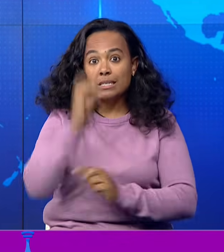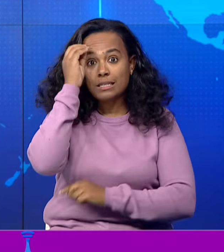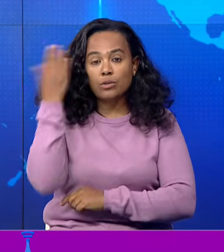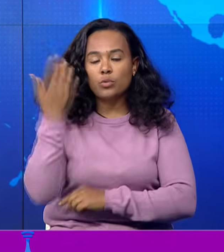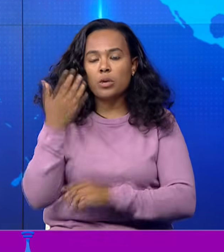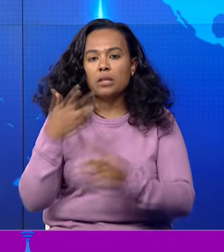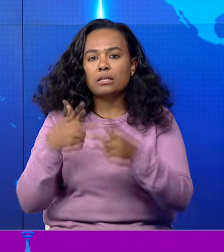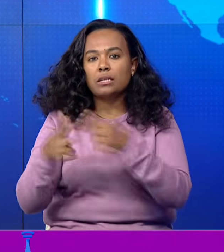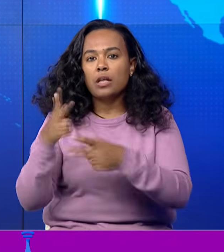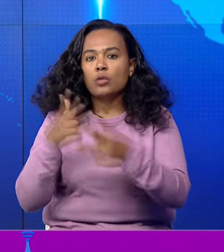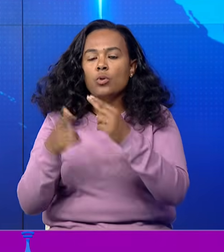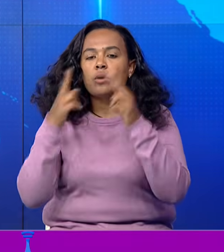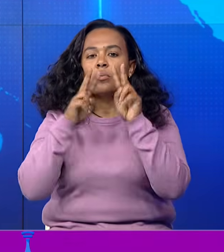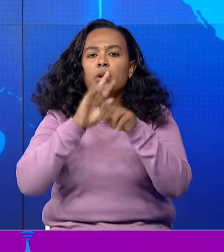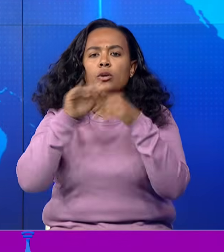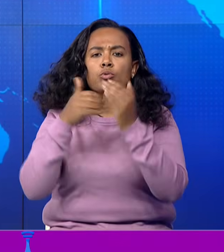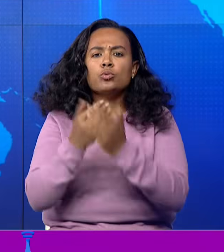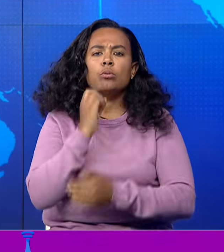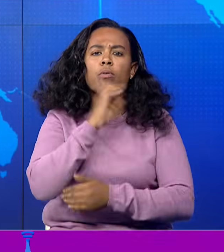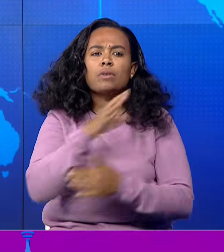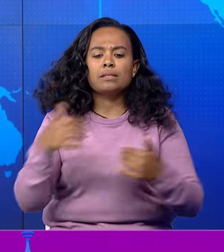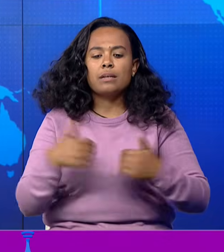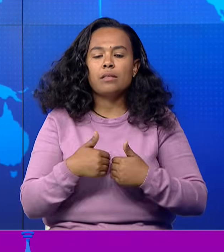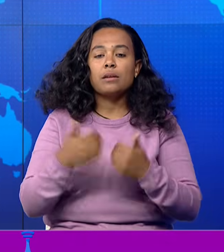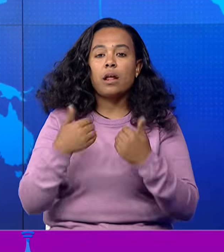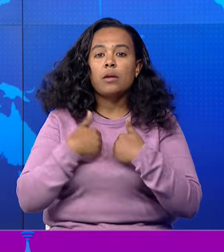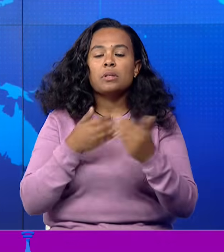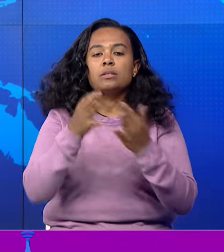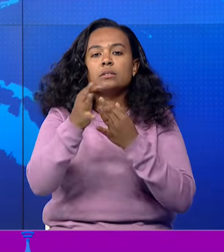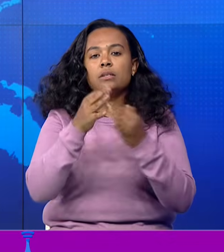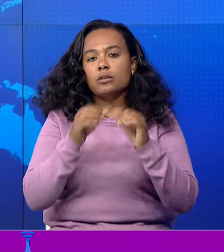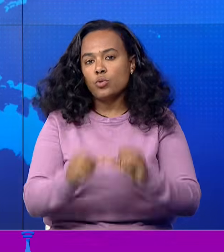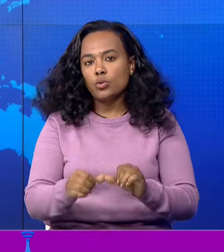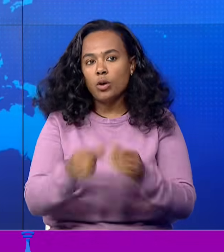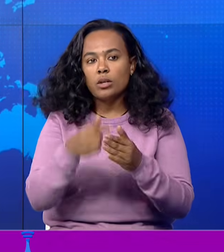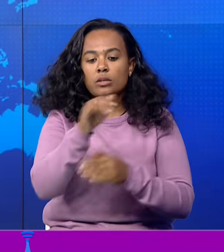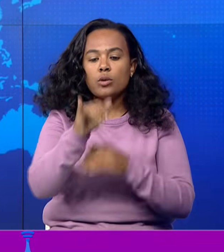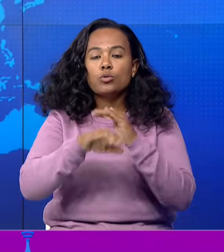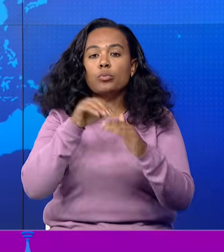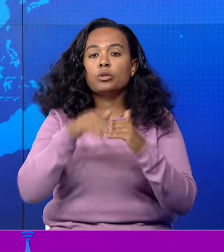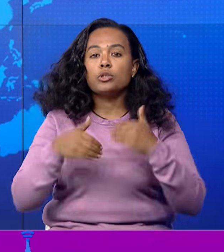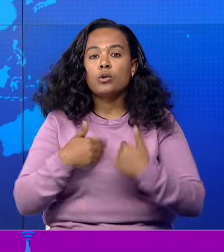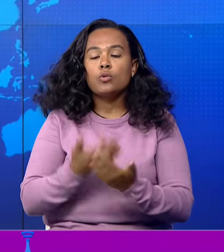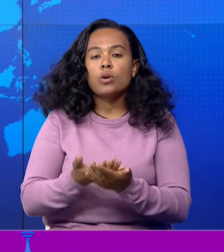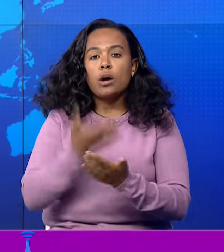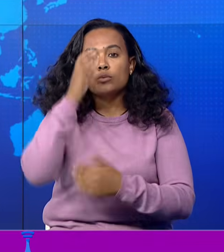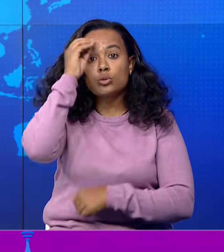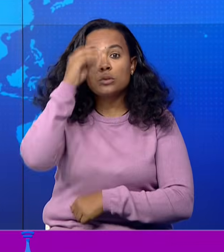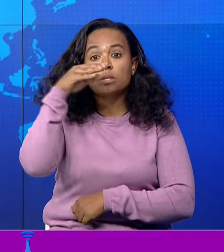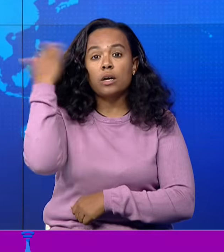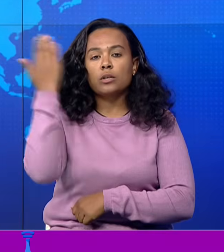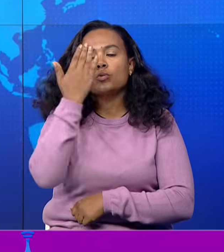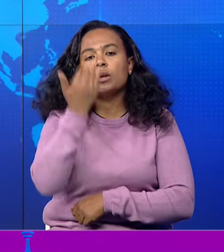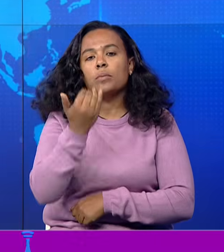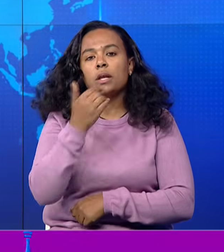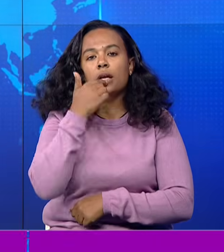ተሰነጣጥቆ የሚመለከተው ሁሉ የመፍረስ ስጋት እንደተደቀነበት ሲገልጽ ቆይቷል። እንዲህ ያሉ በእጅ ያሉ ሀብቶች ጭምር መዘንጋታቸው ስለምን